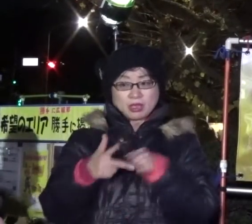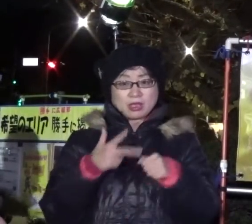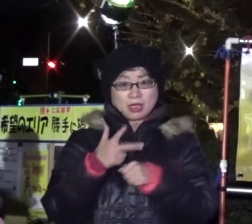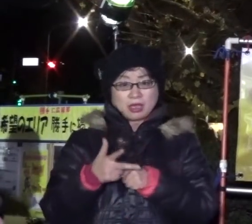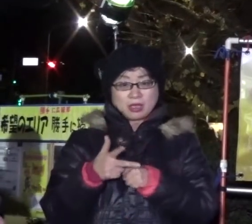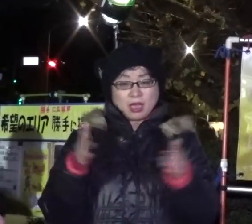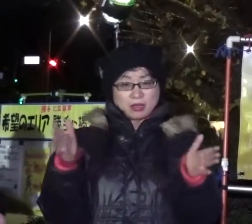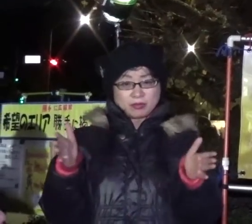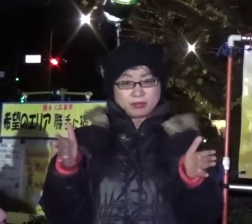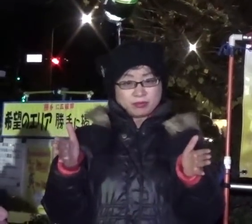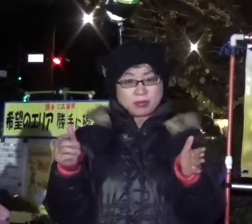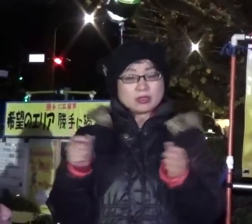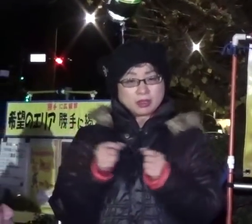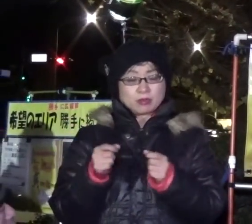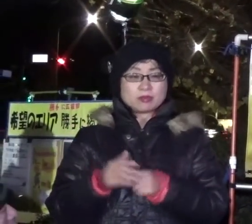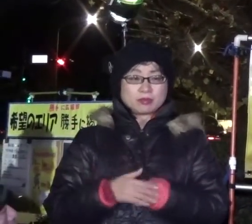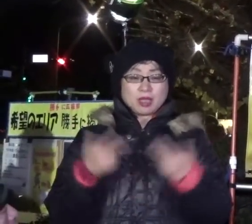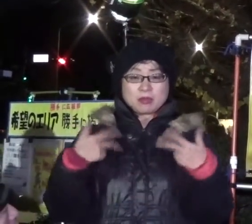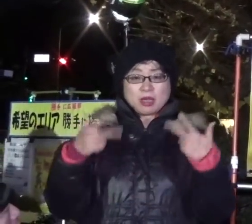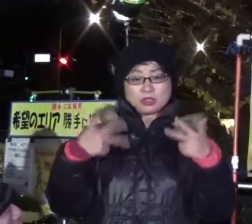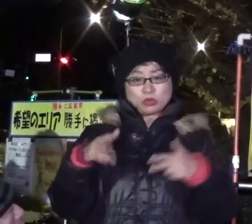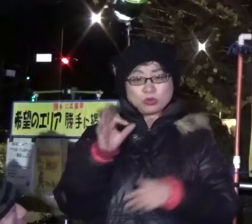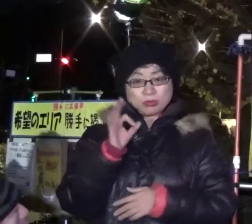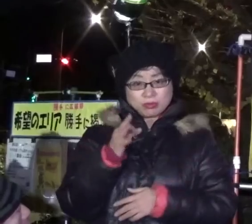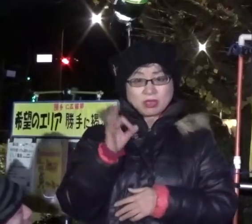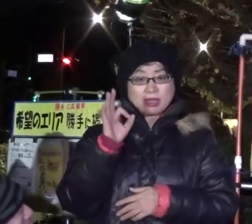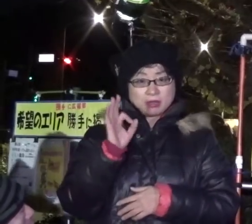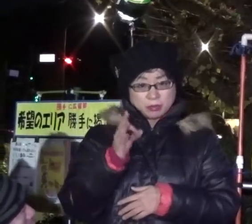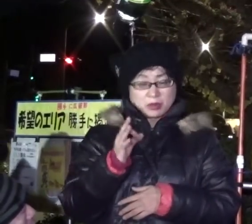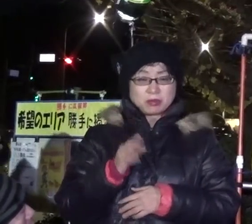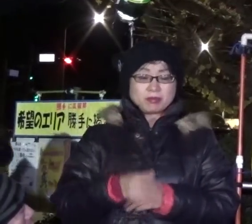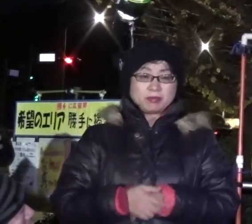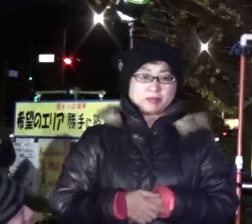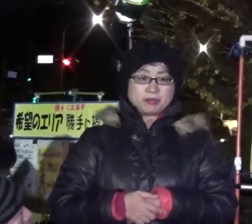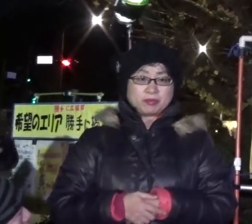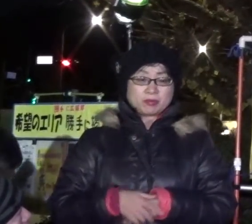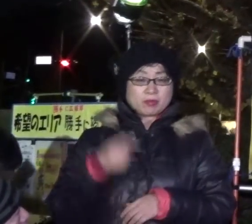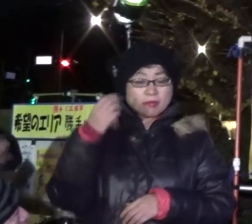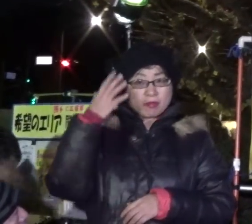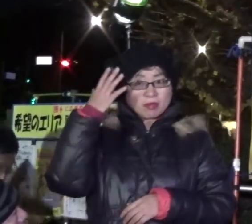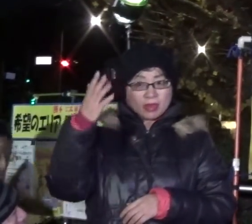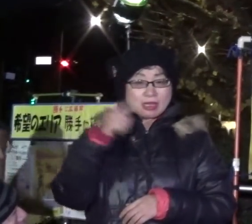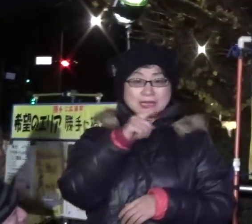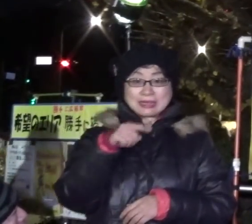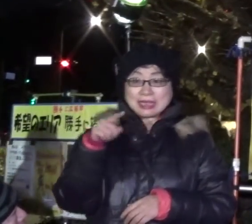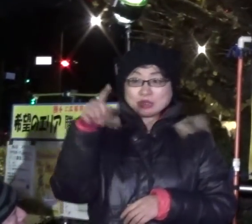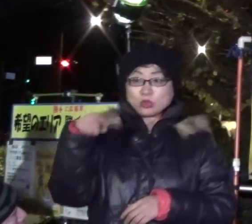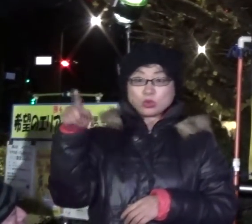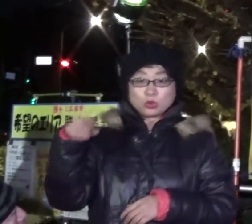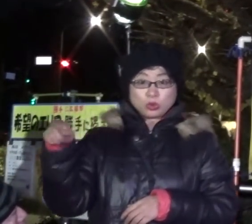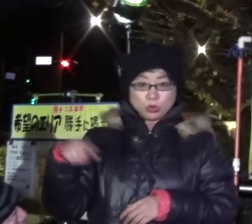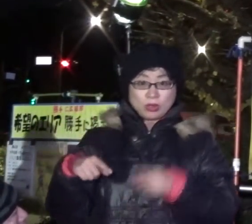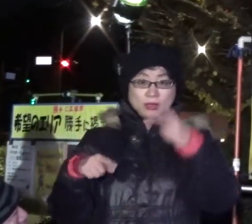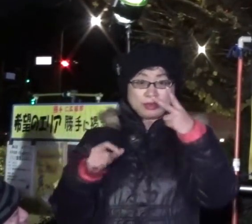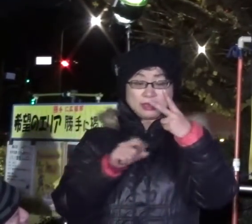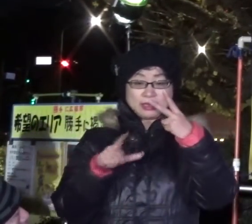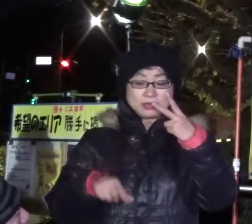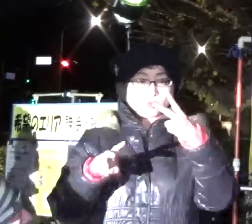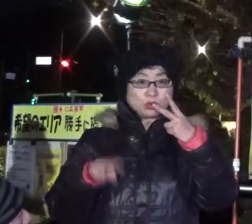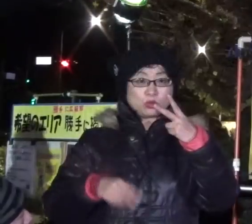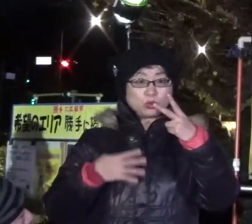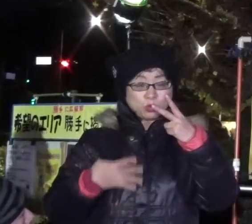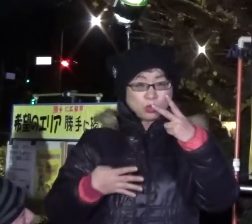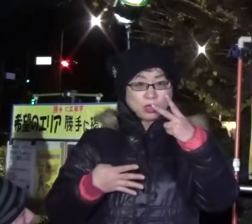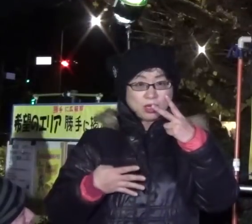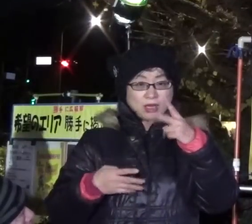ですよね。ね、ずっと毎週金曜日、金曜日。でね、いまだに思い出すのが2014年の2月の14日、バレンタインデーだ